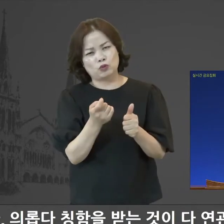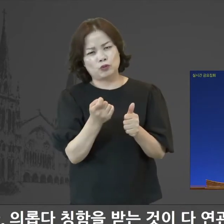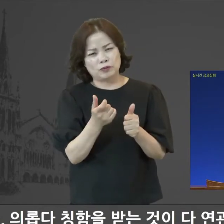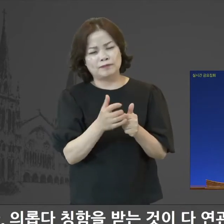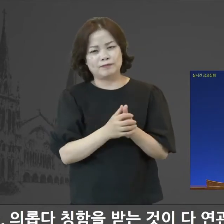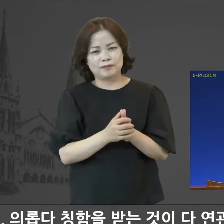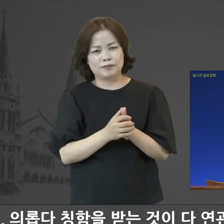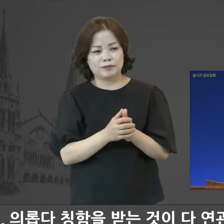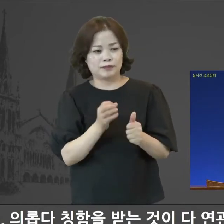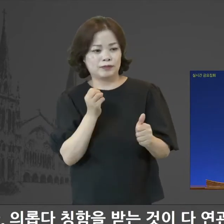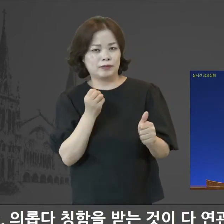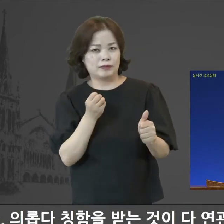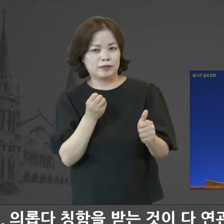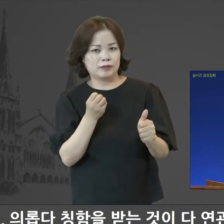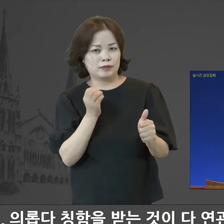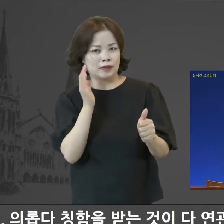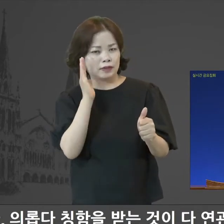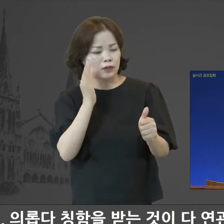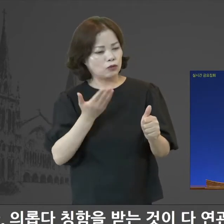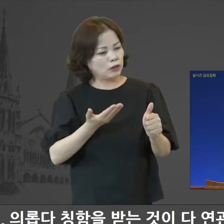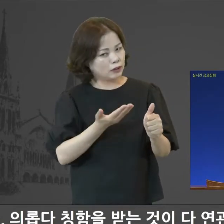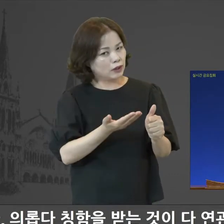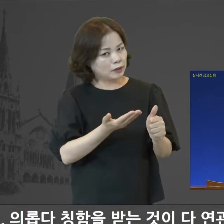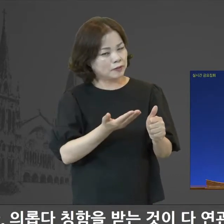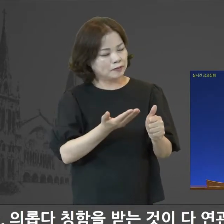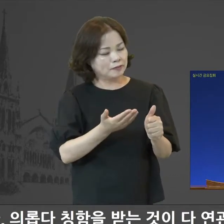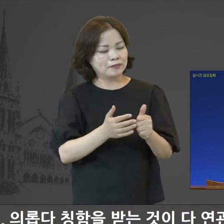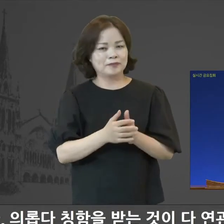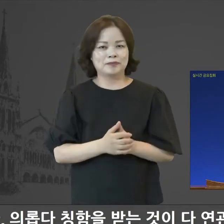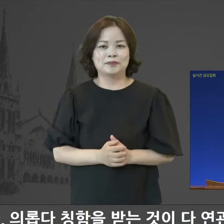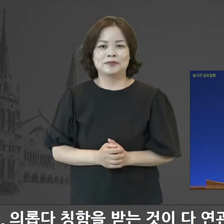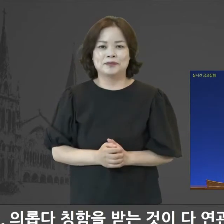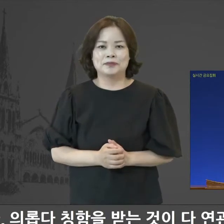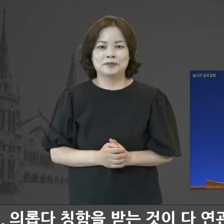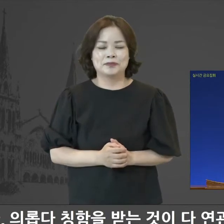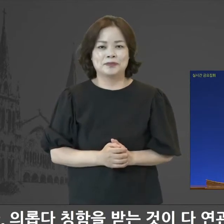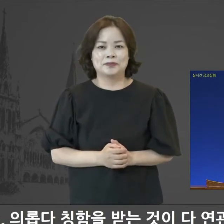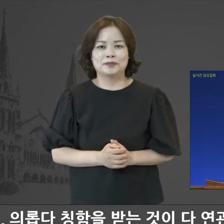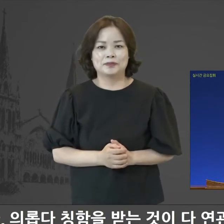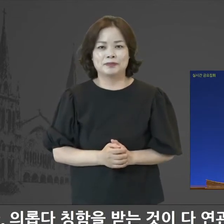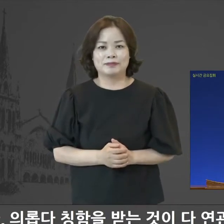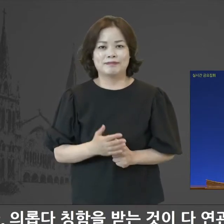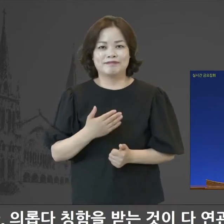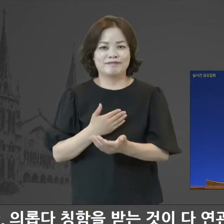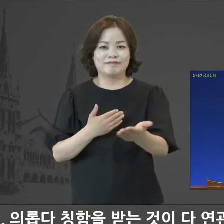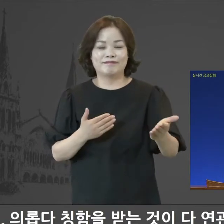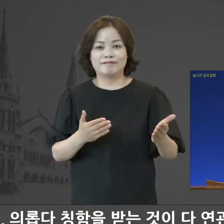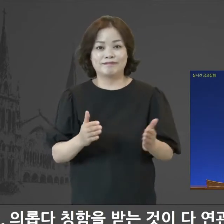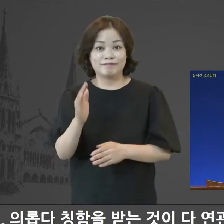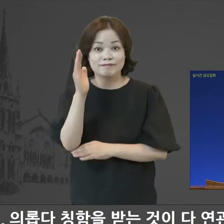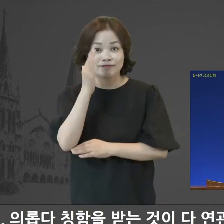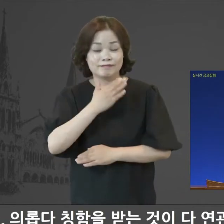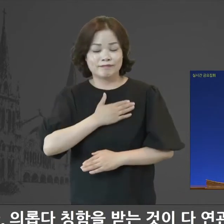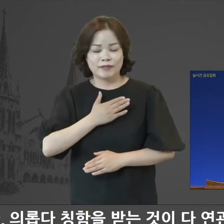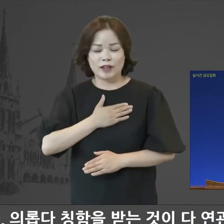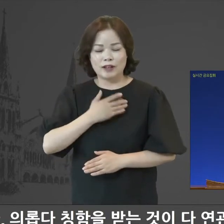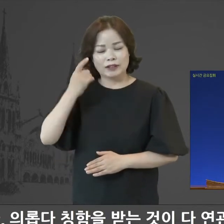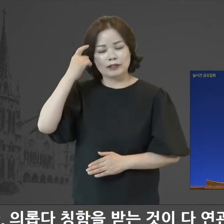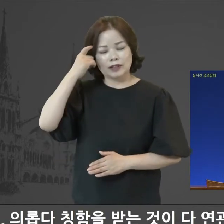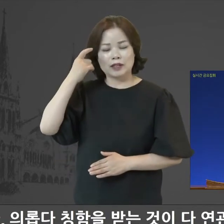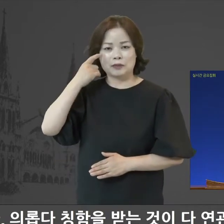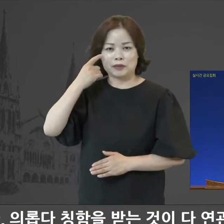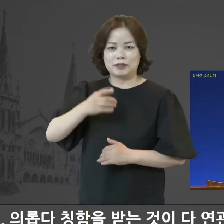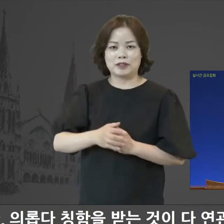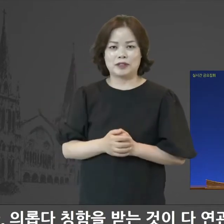조금씩 전해주지 않았나 하는 생각이 듭니다. 자, 여러분, 이 메시지를 나에게 한번 적용해